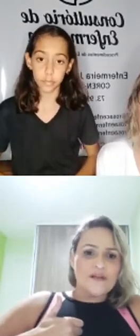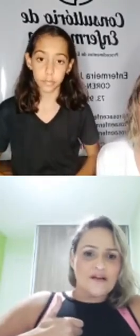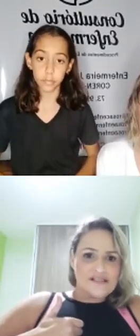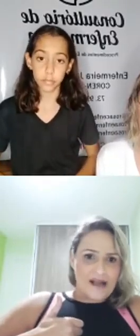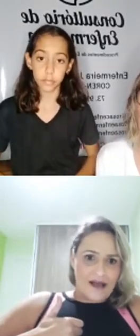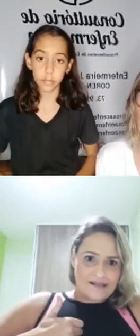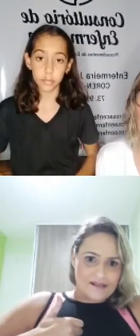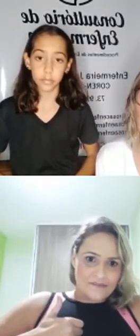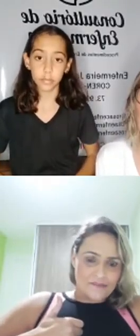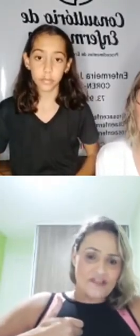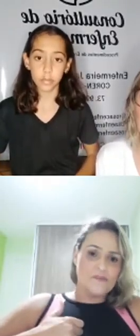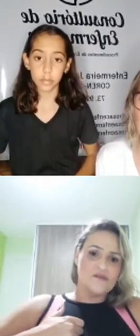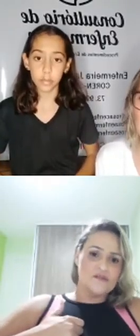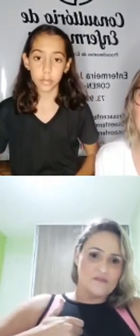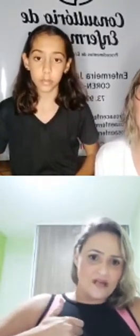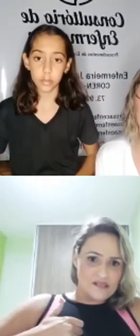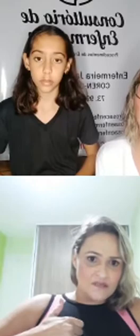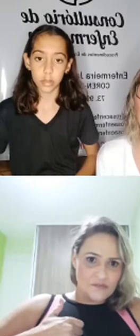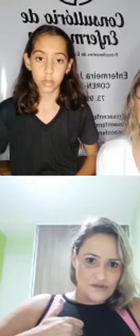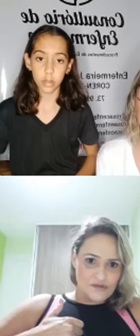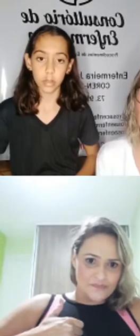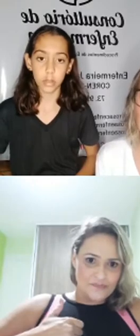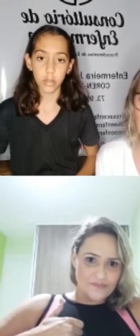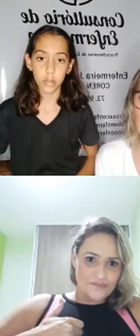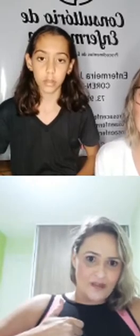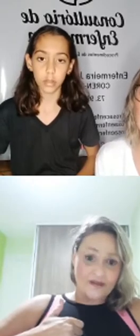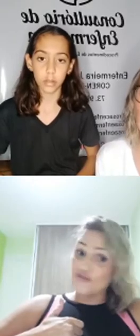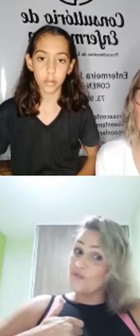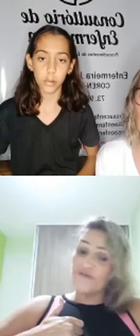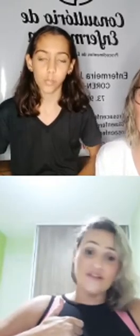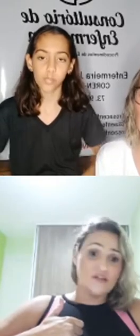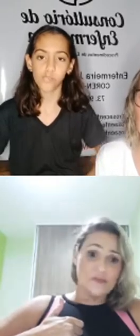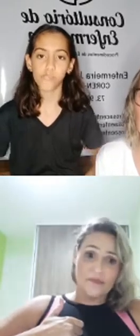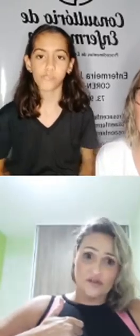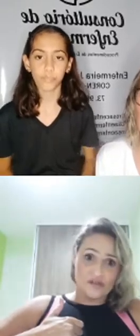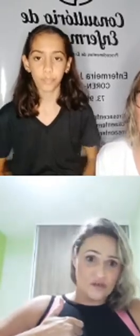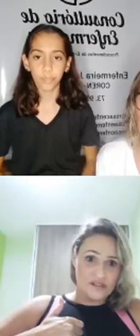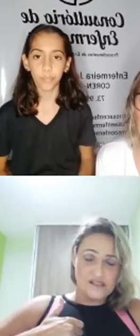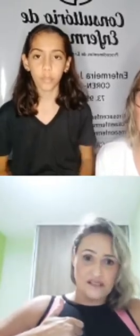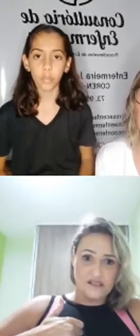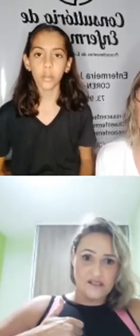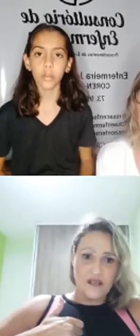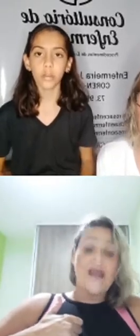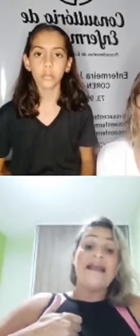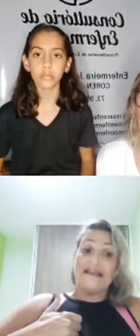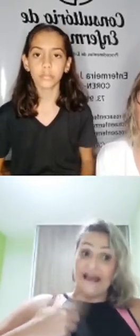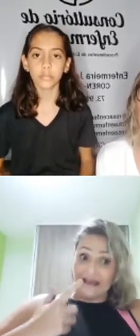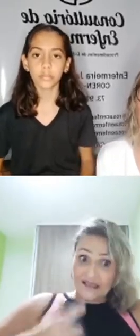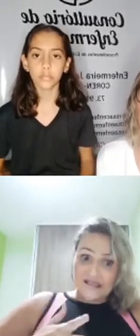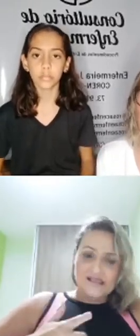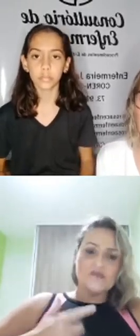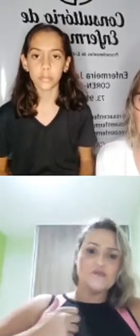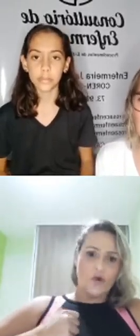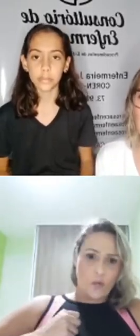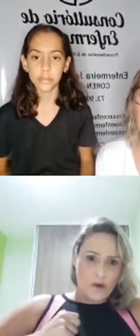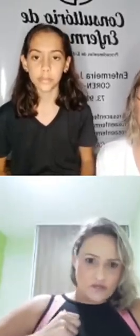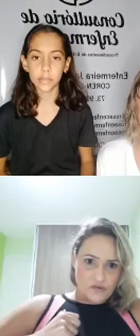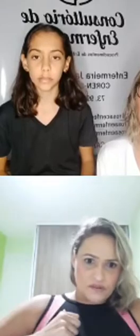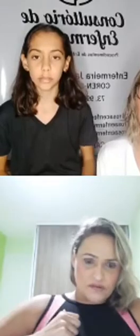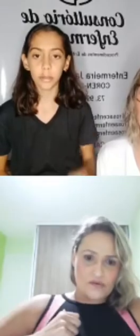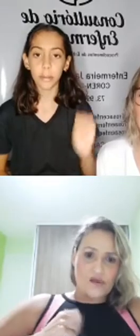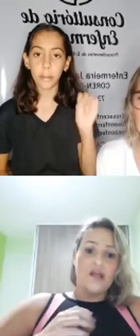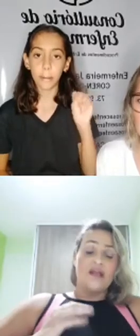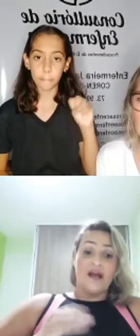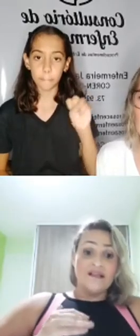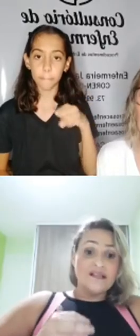dentro da nossa casa, para as pessoas que mais amamos. Né? Não somos vetores para pessoas desconhecidas. E ainda assim nos preocupamos com